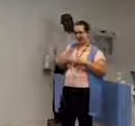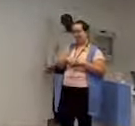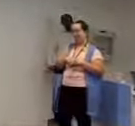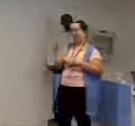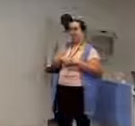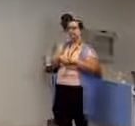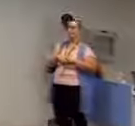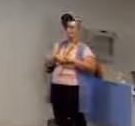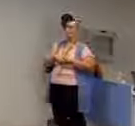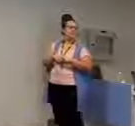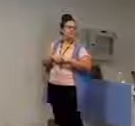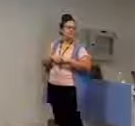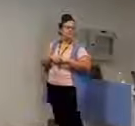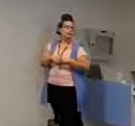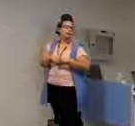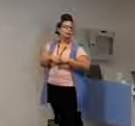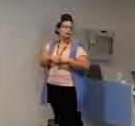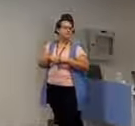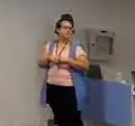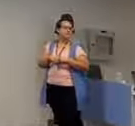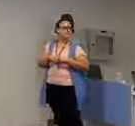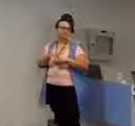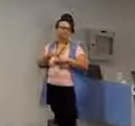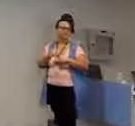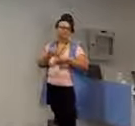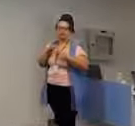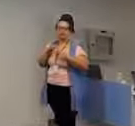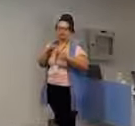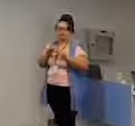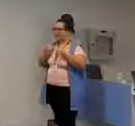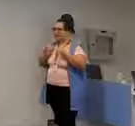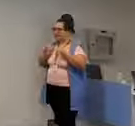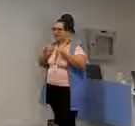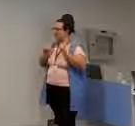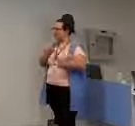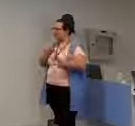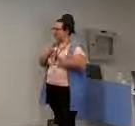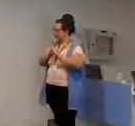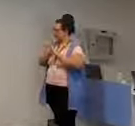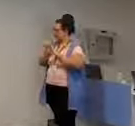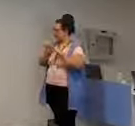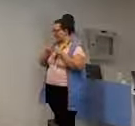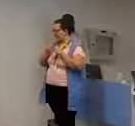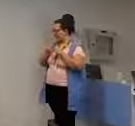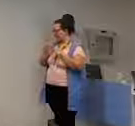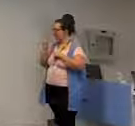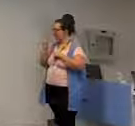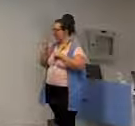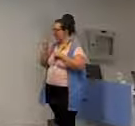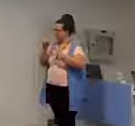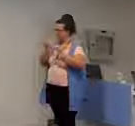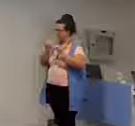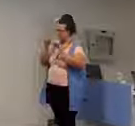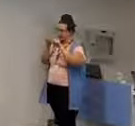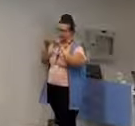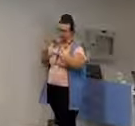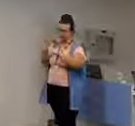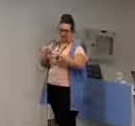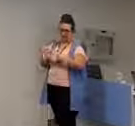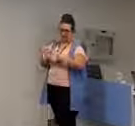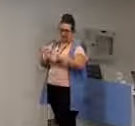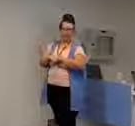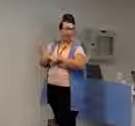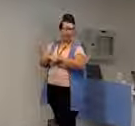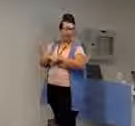ferramental que eu tenho. O que eu preciso fazer é descobrir qual é e tornar ele sistêmico.